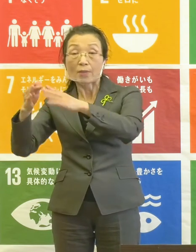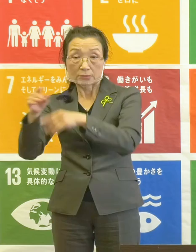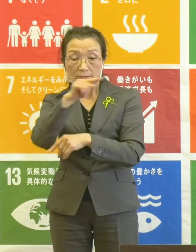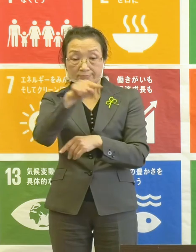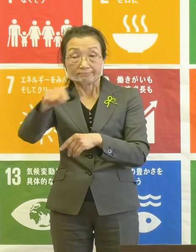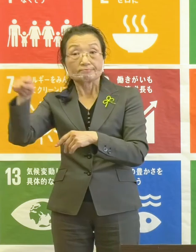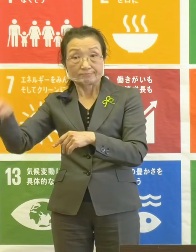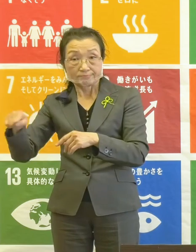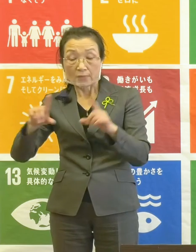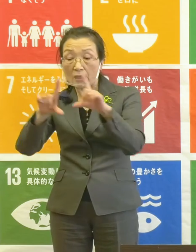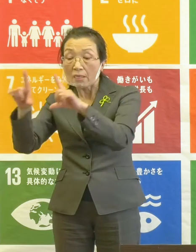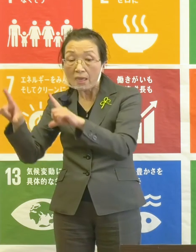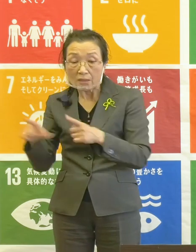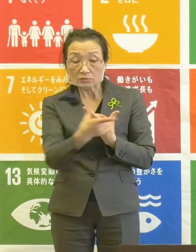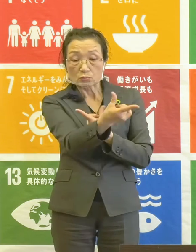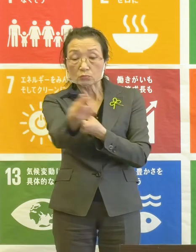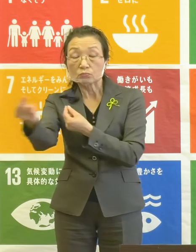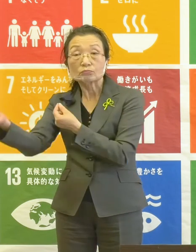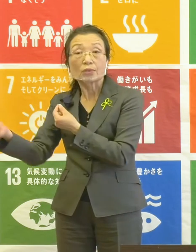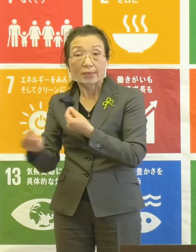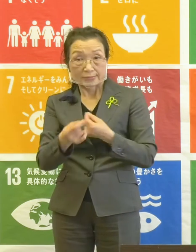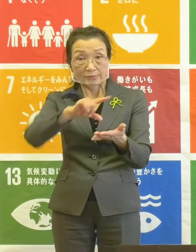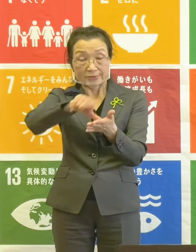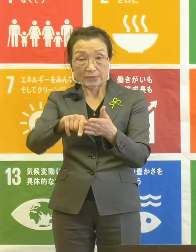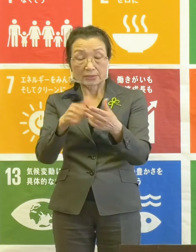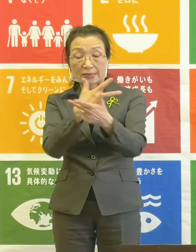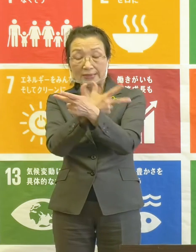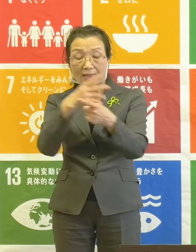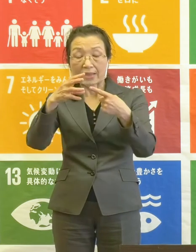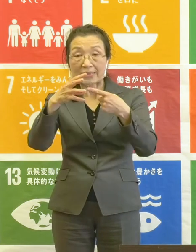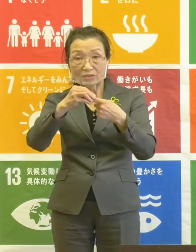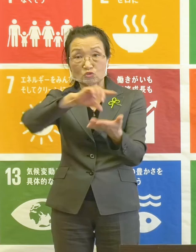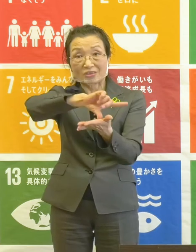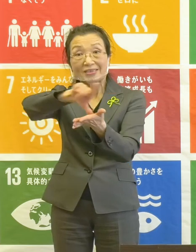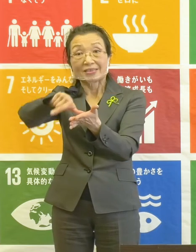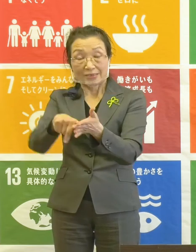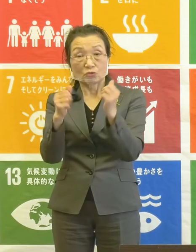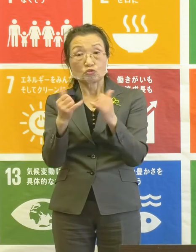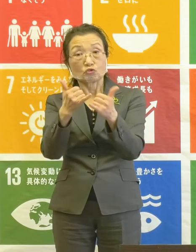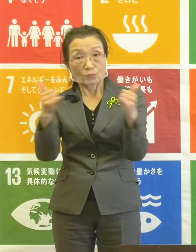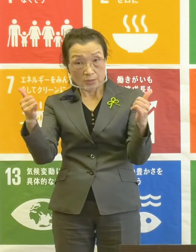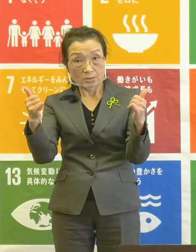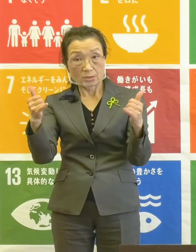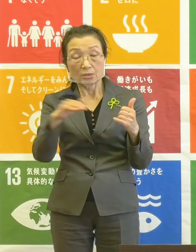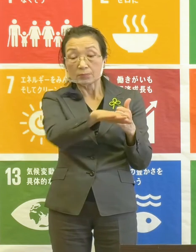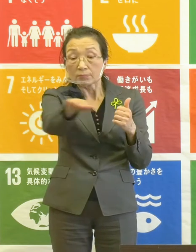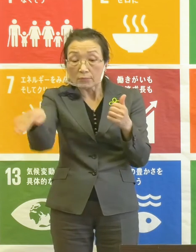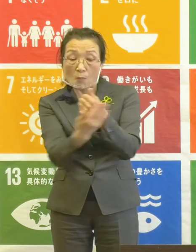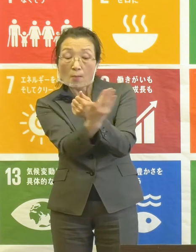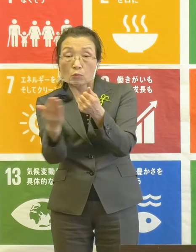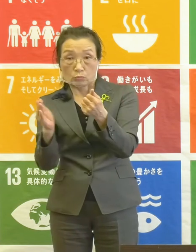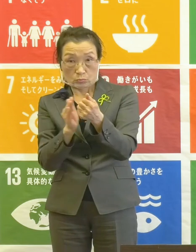活圏が同じである地域、この北那須の住民の方、市民の方を守るということ